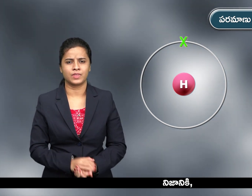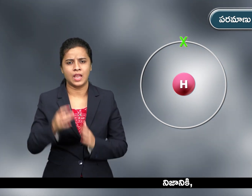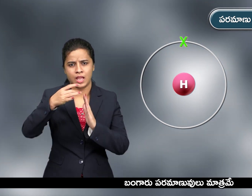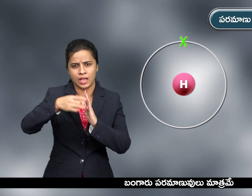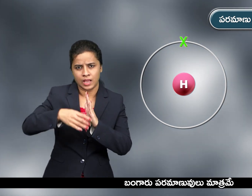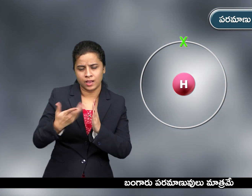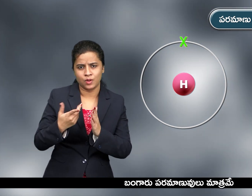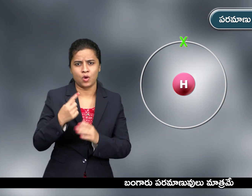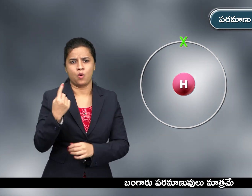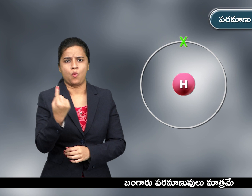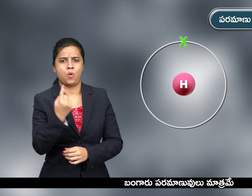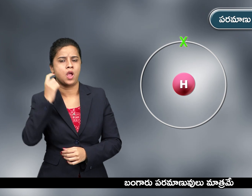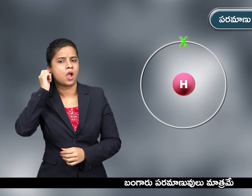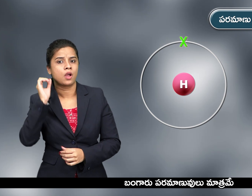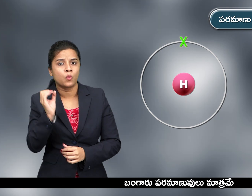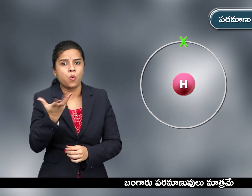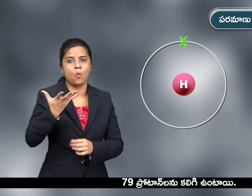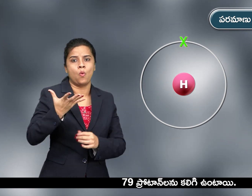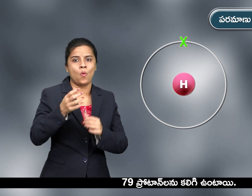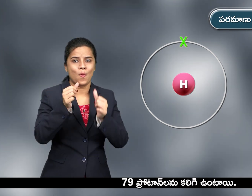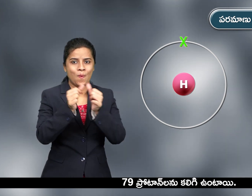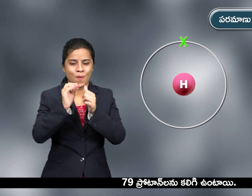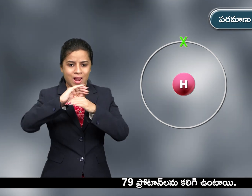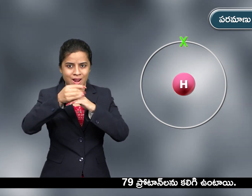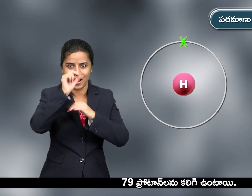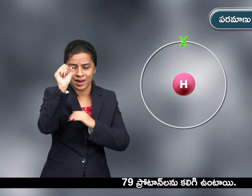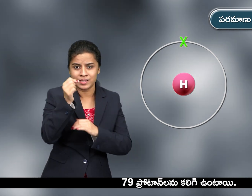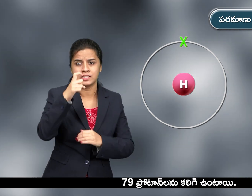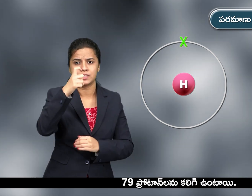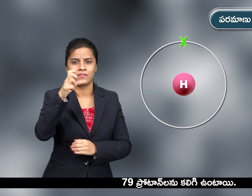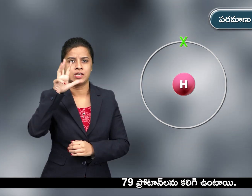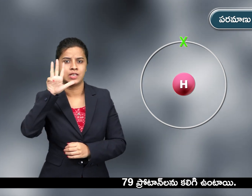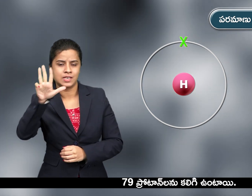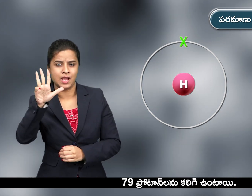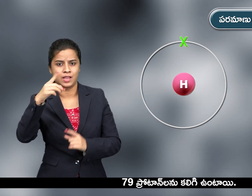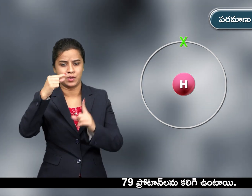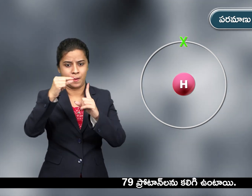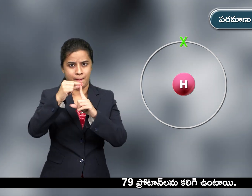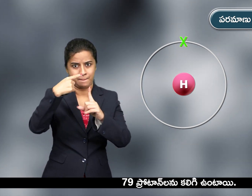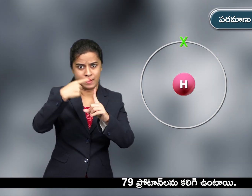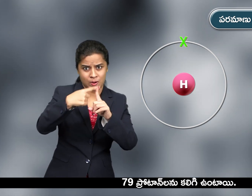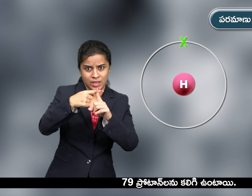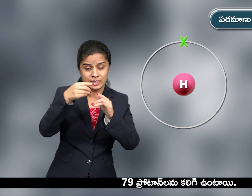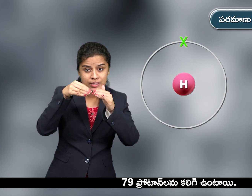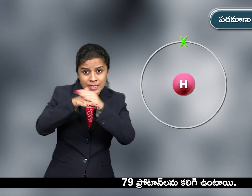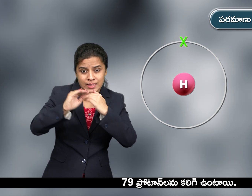నిజానికి బంగారు పరమాణువులు మాత్రమే 79 ప్రోటాన్లను కలిగి ఉంటాయి.